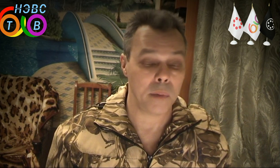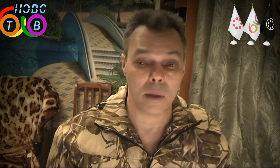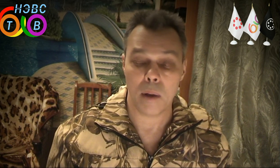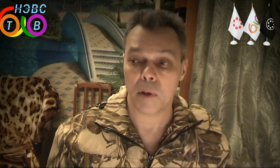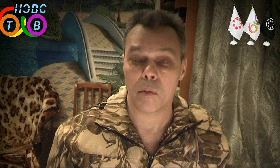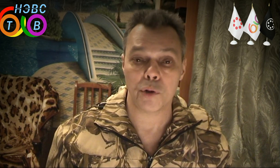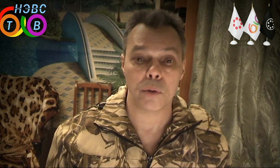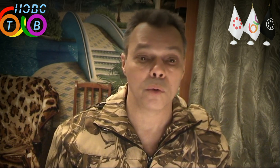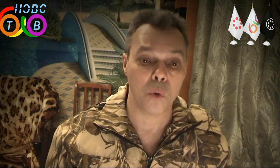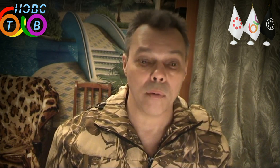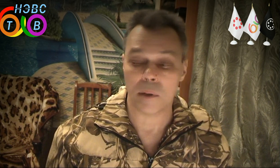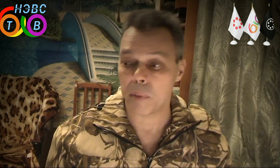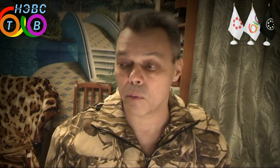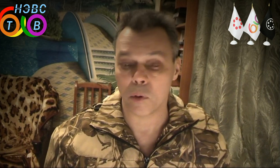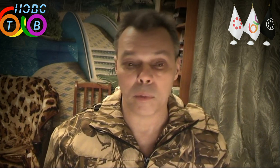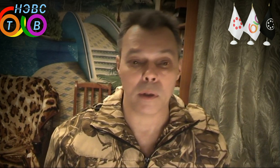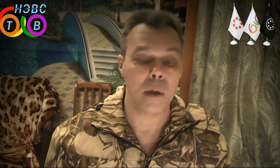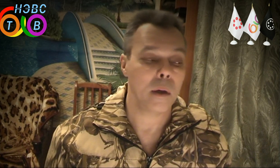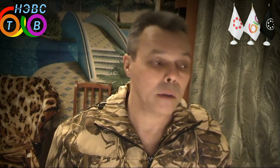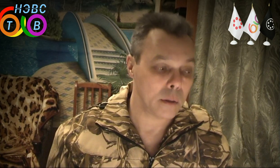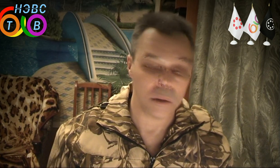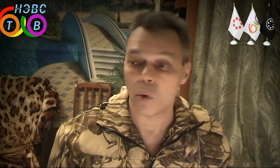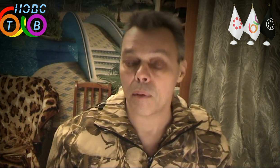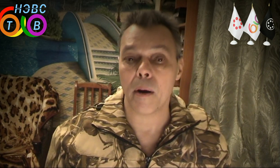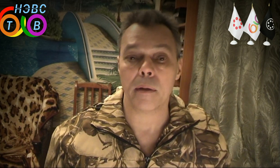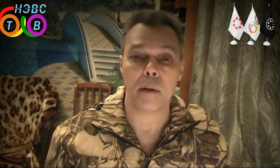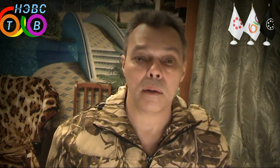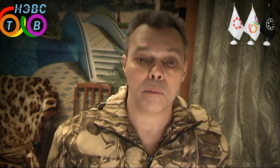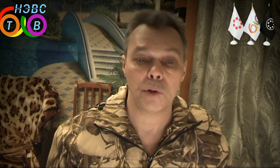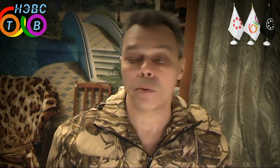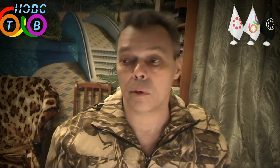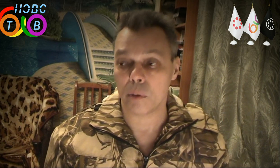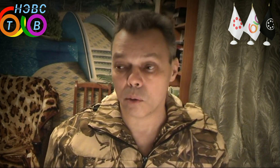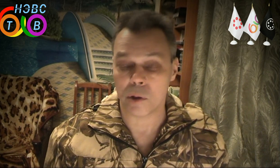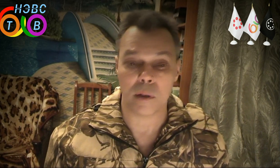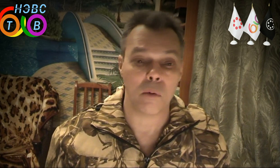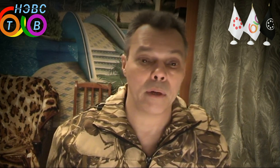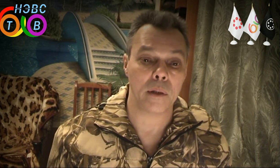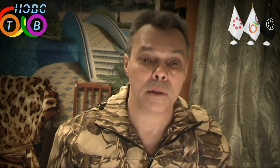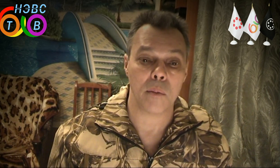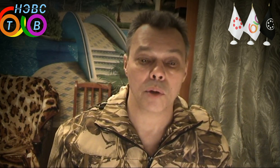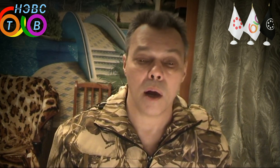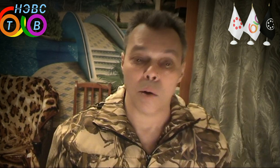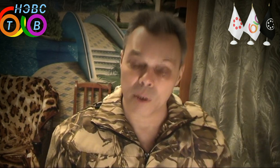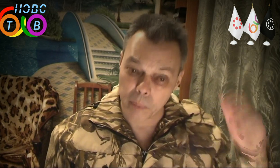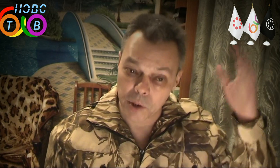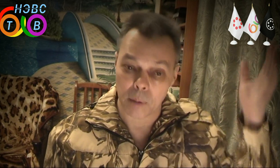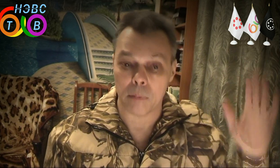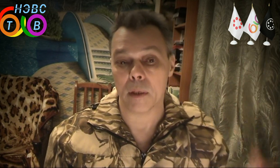имела первого мужчину другого, а теперь вот полюбила иного парня или мужчину и хочет за него выходить замуж, а уже испачкана